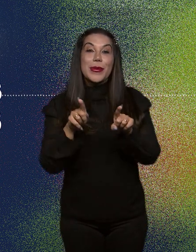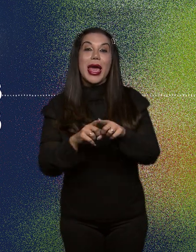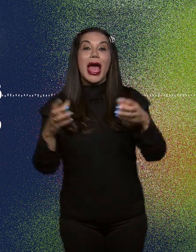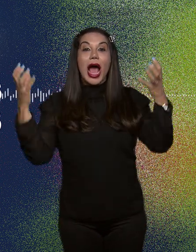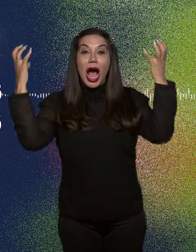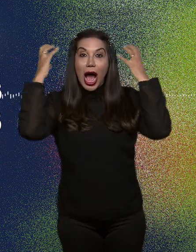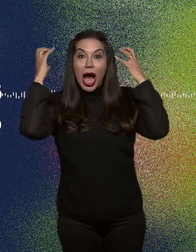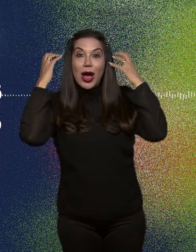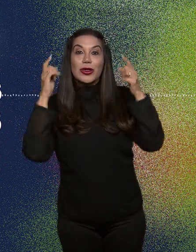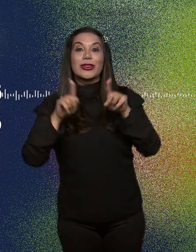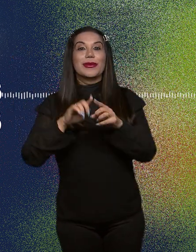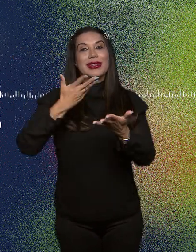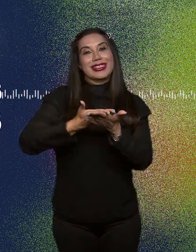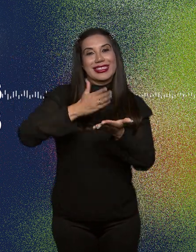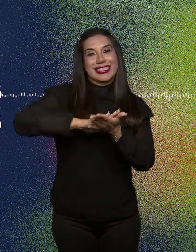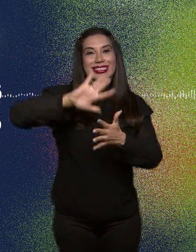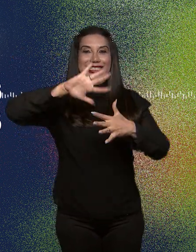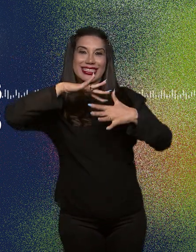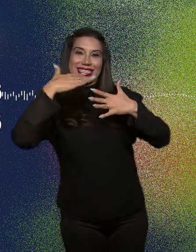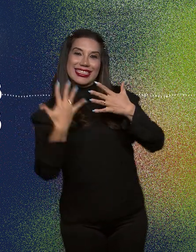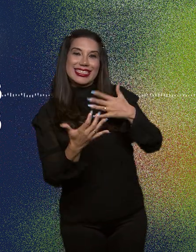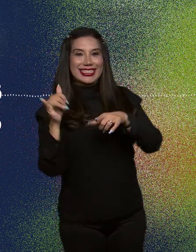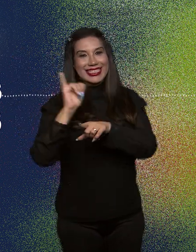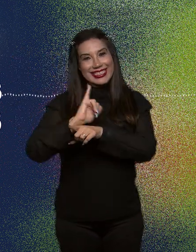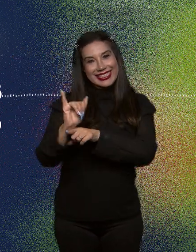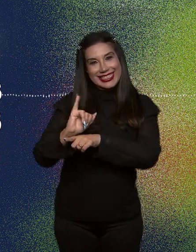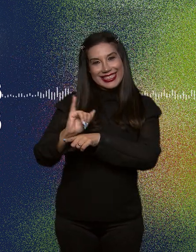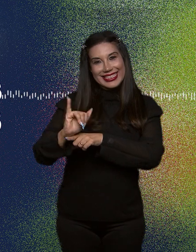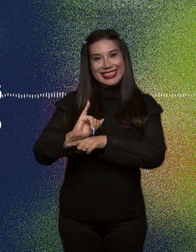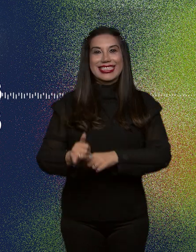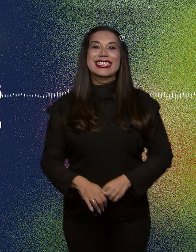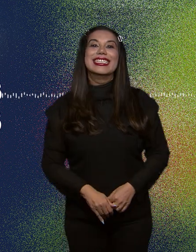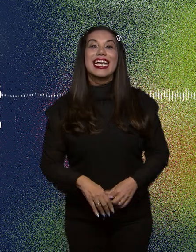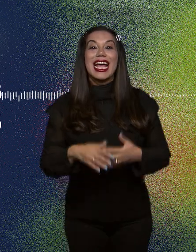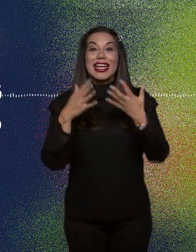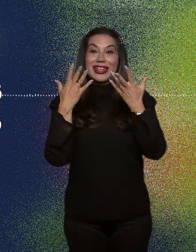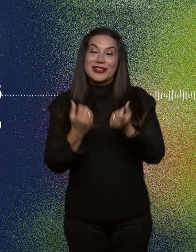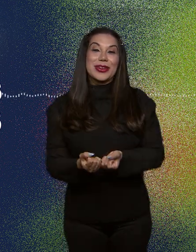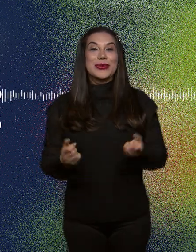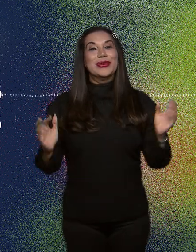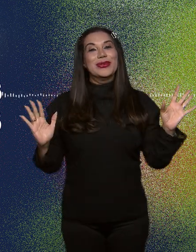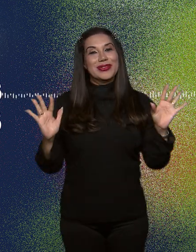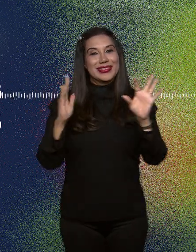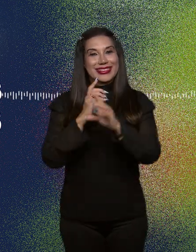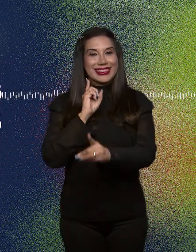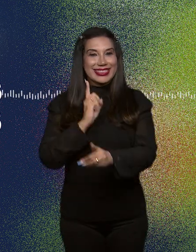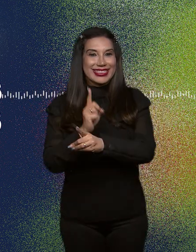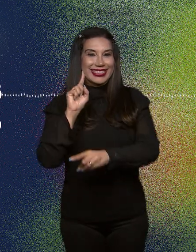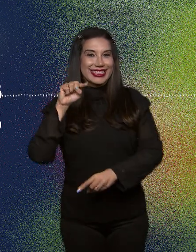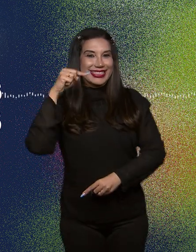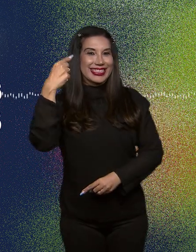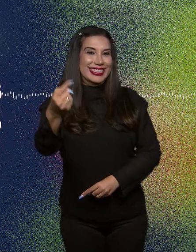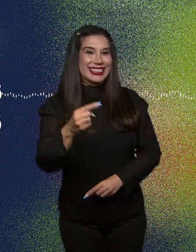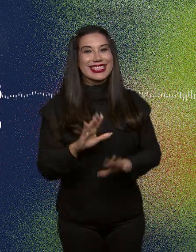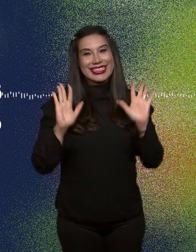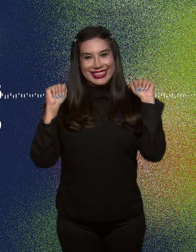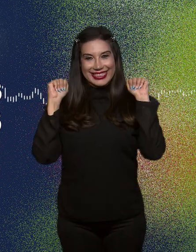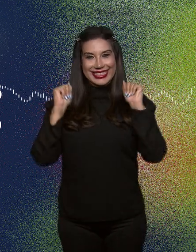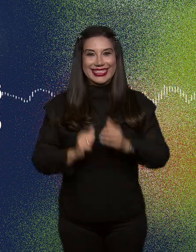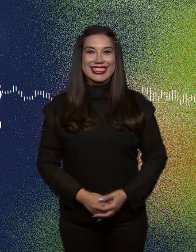áudio e com interpretação em Libras no YouTube. Vamos ficando por aqui. Até a próxima semana!